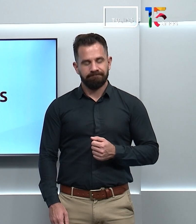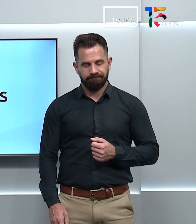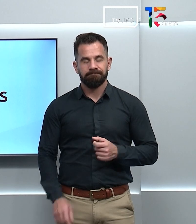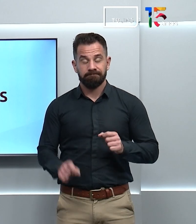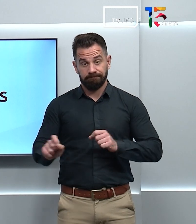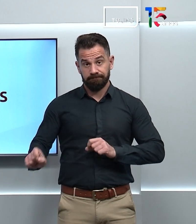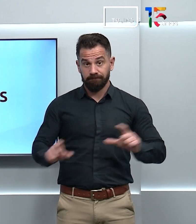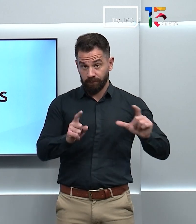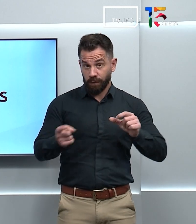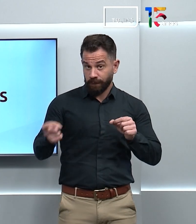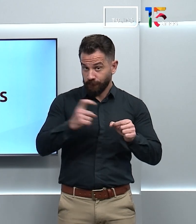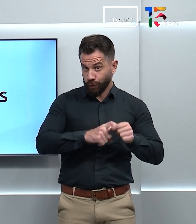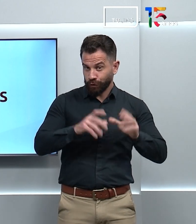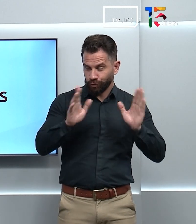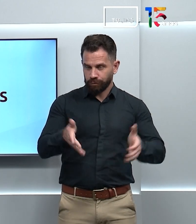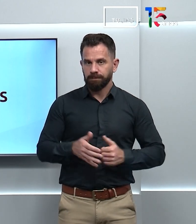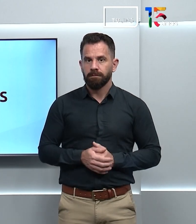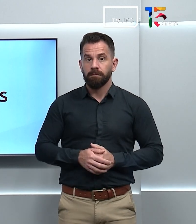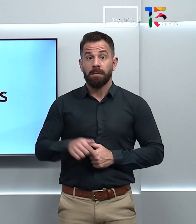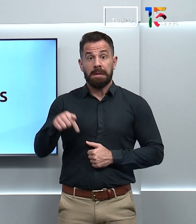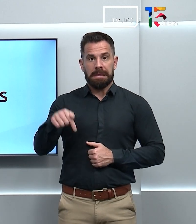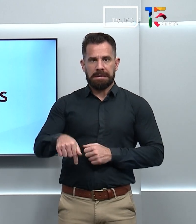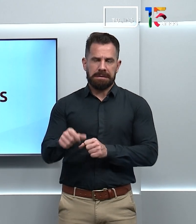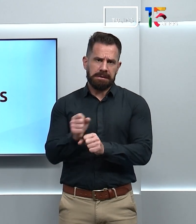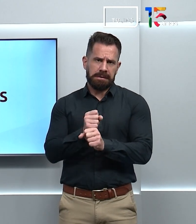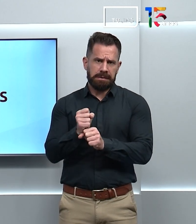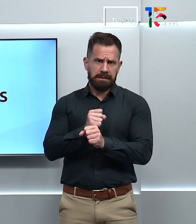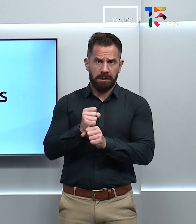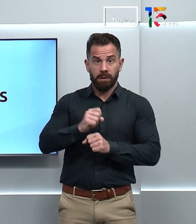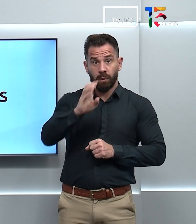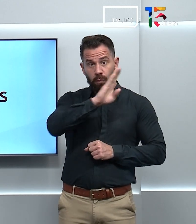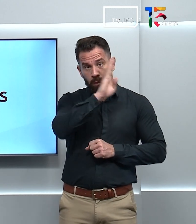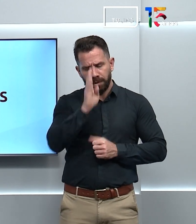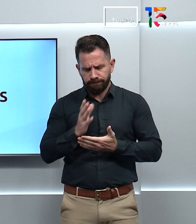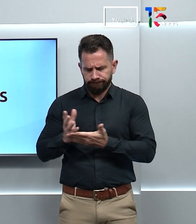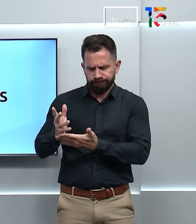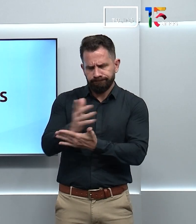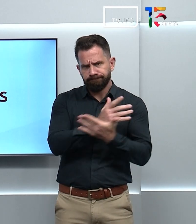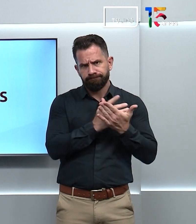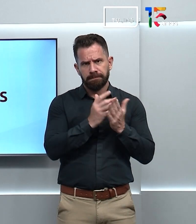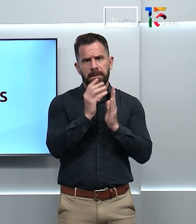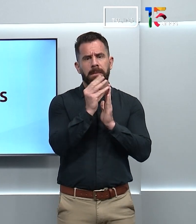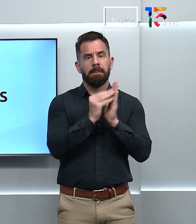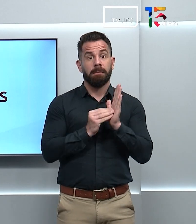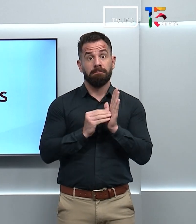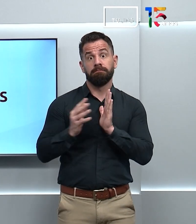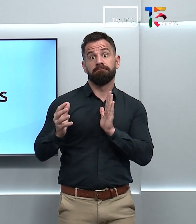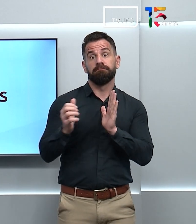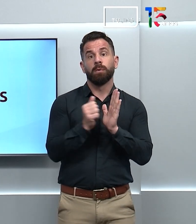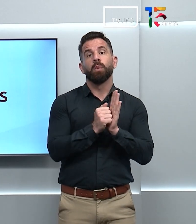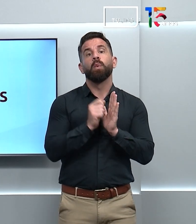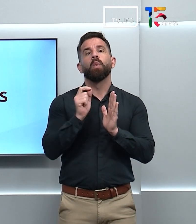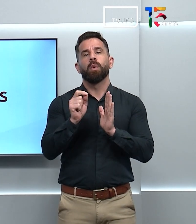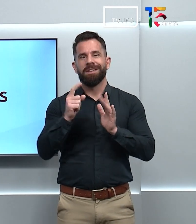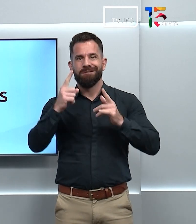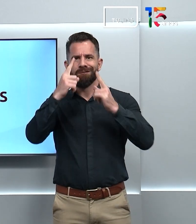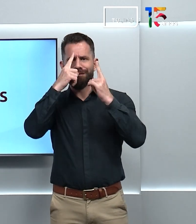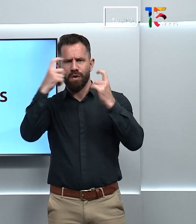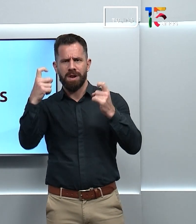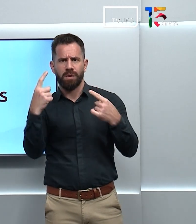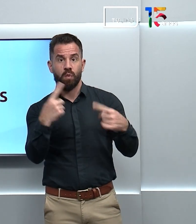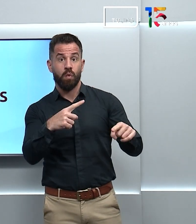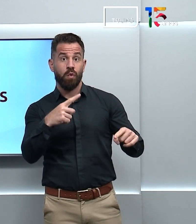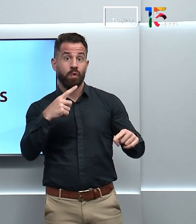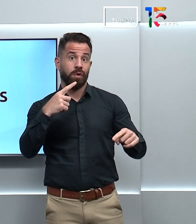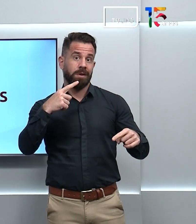Estamos de volta. Neste ano, o Brasil registrou recorde de violência política. Isso quer dizer que foi registrado,